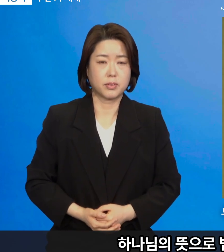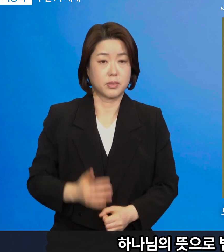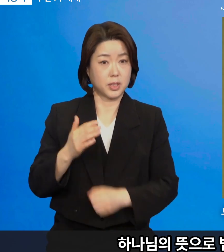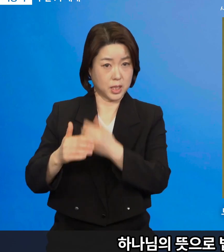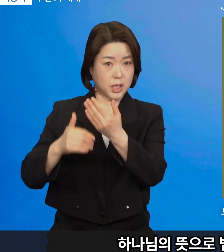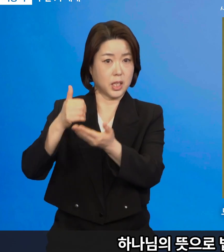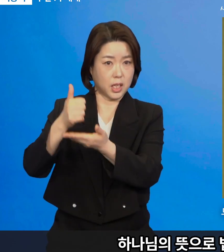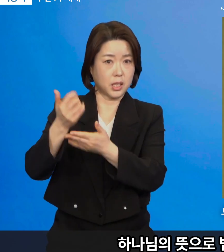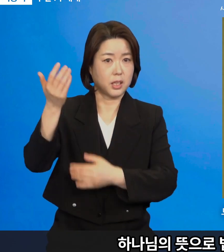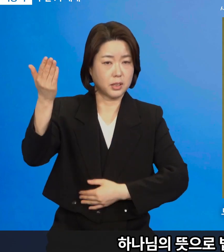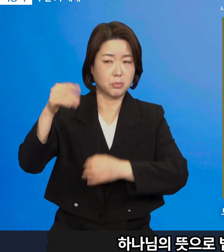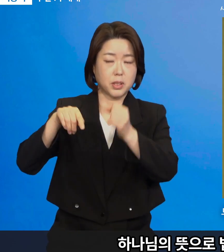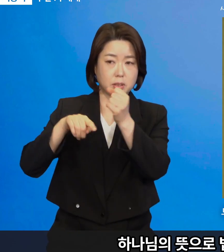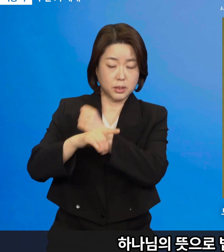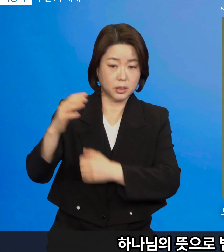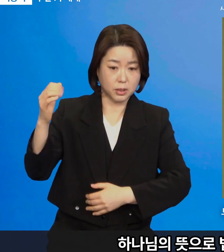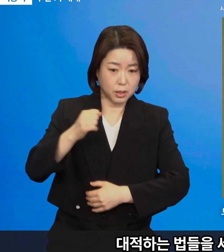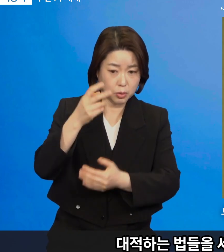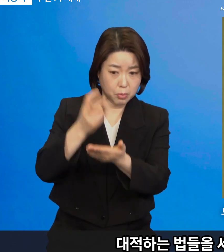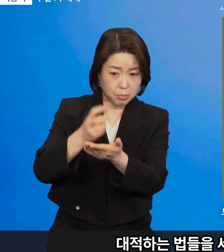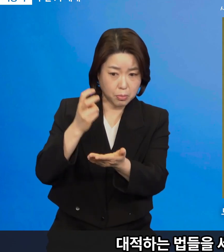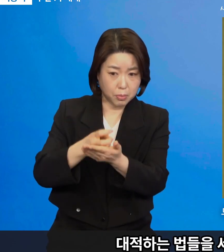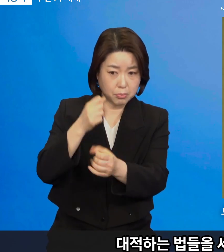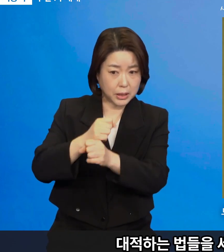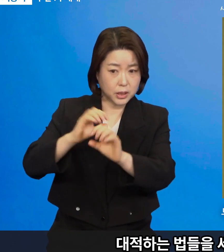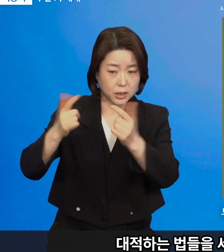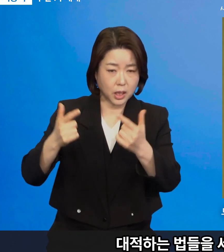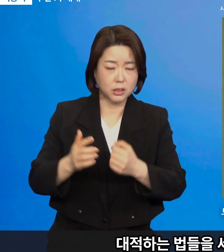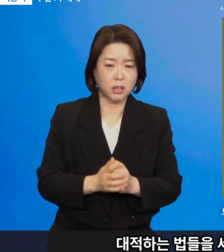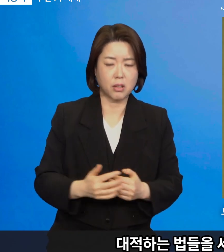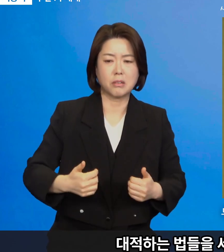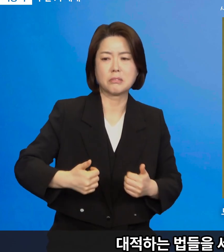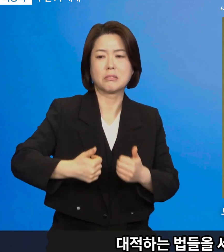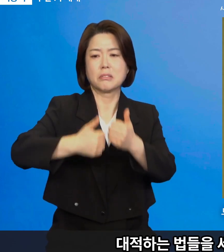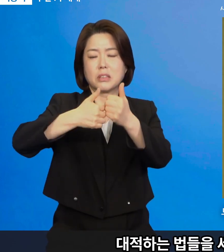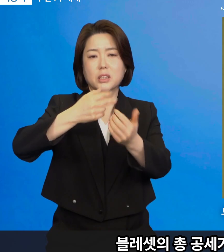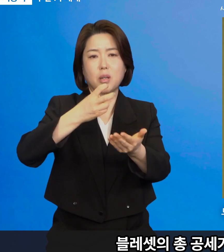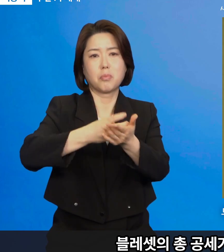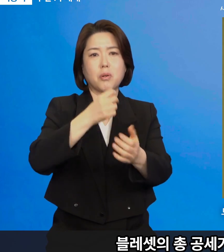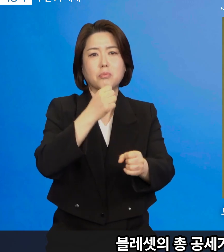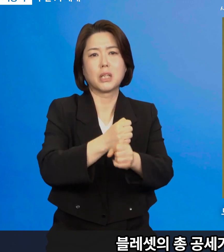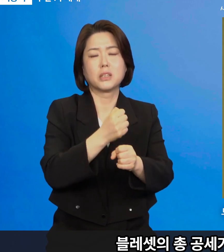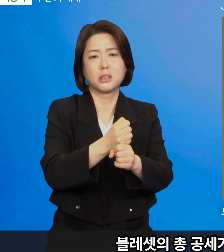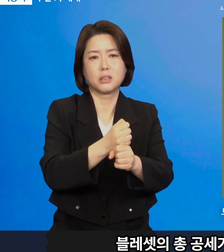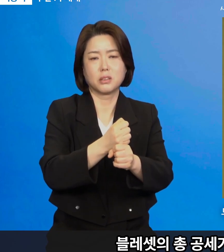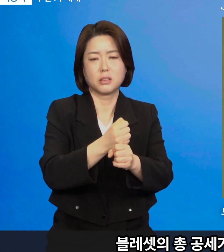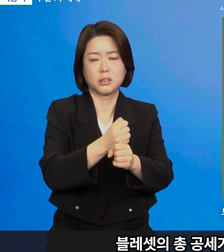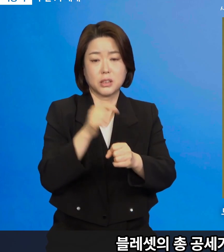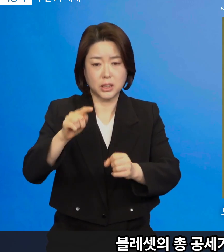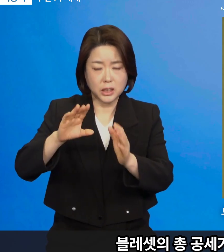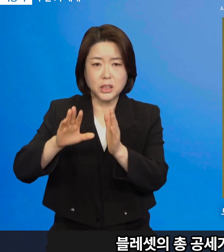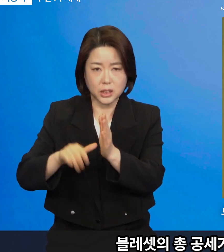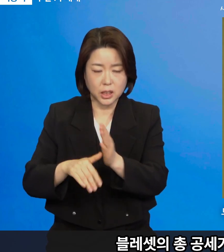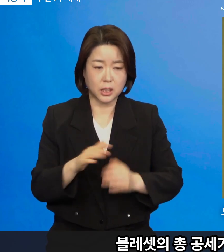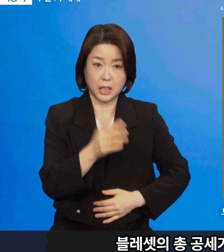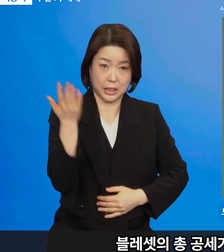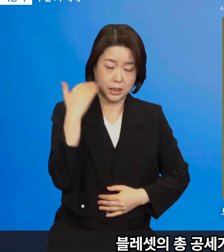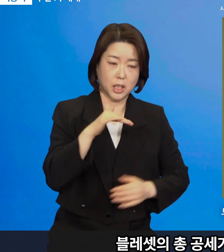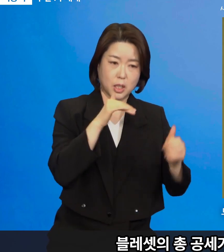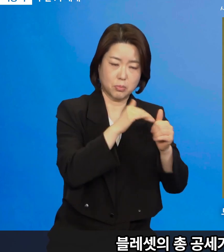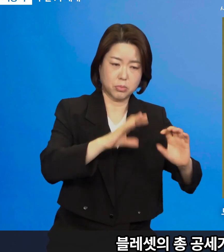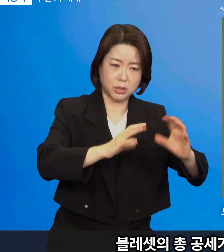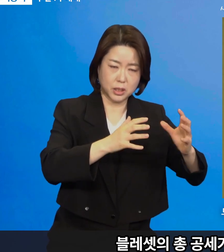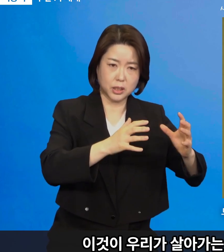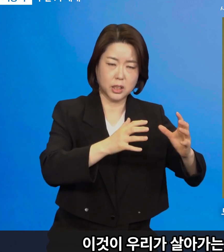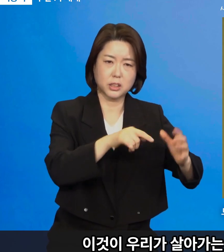하나님의 뜻으로 법을 세우기보다는 대적하는 법들을 세워나가는 이 시대, 블레셋의 총공세가 이어지고 있는